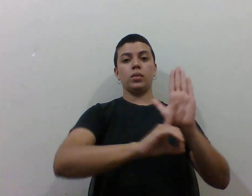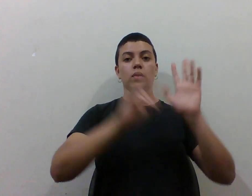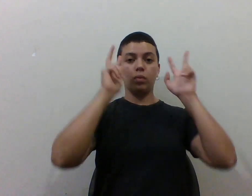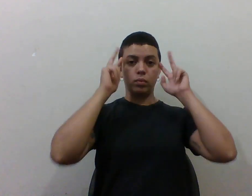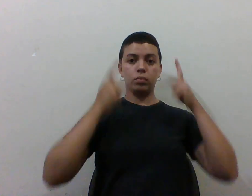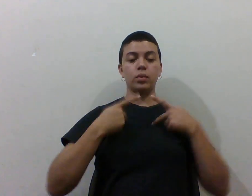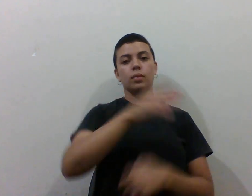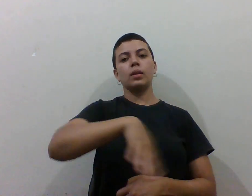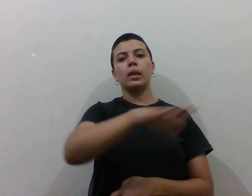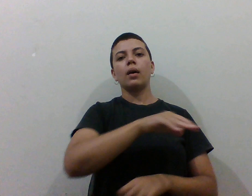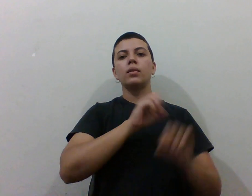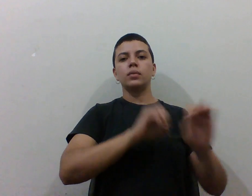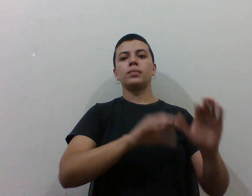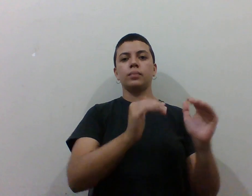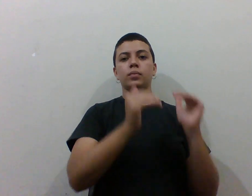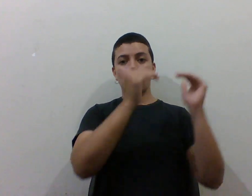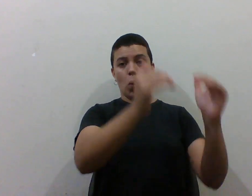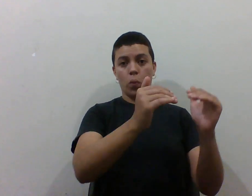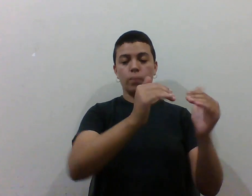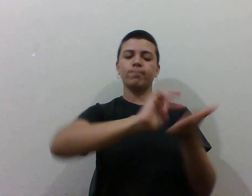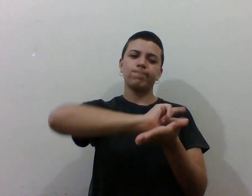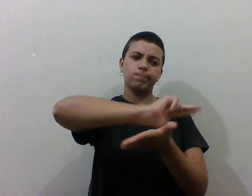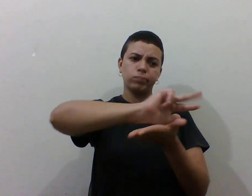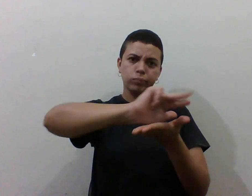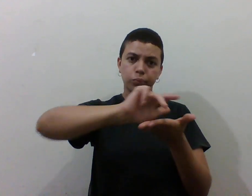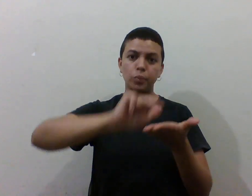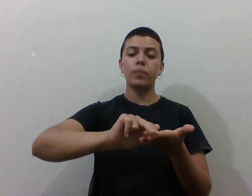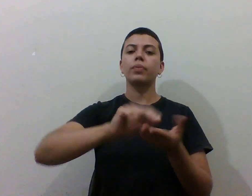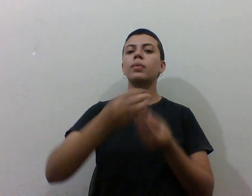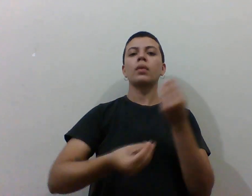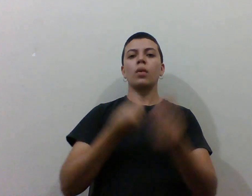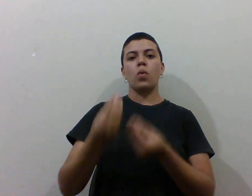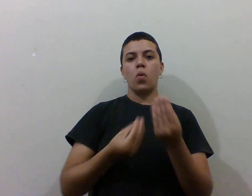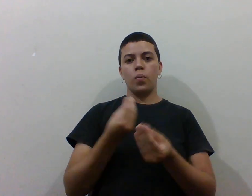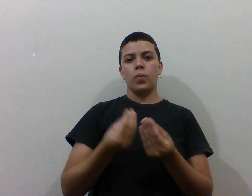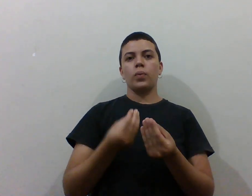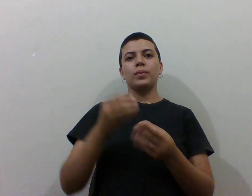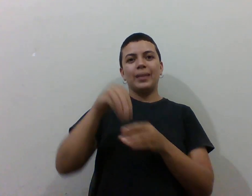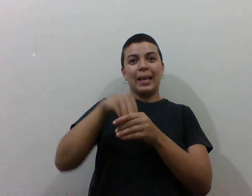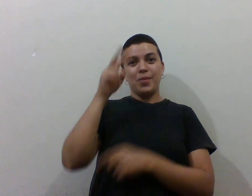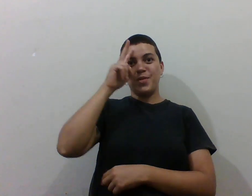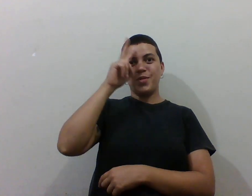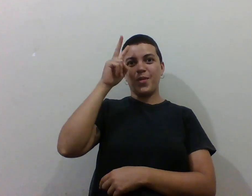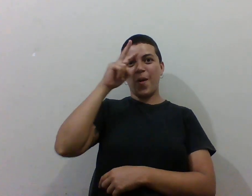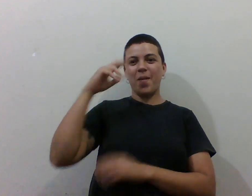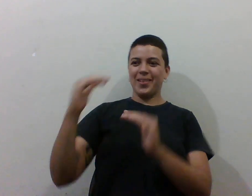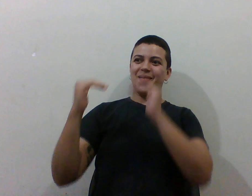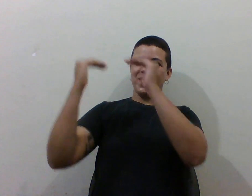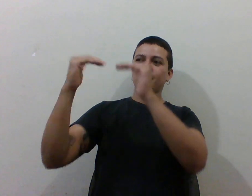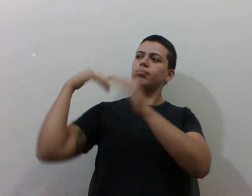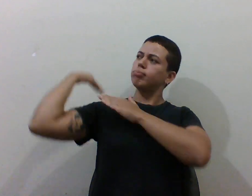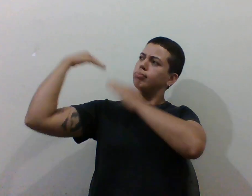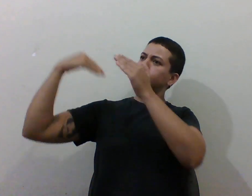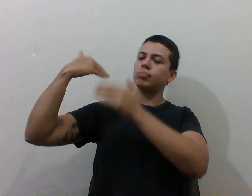recorte de diversidade não é na história no ensino superior algo